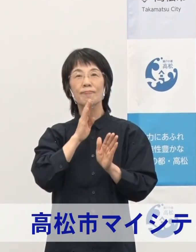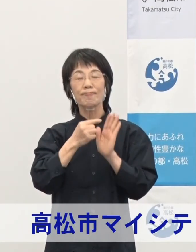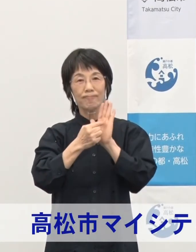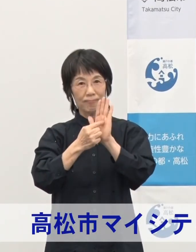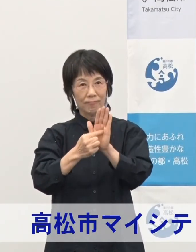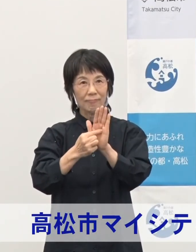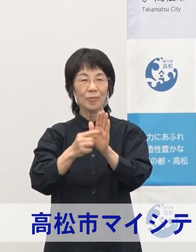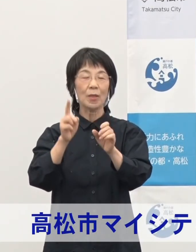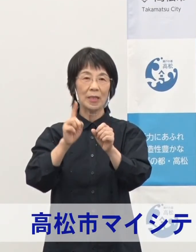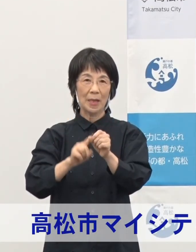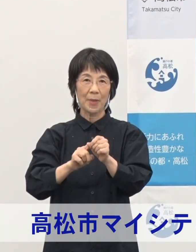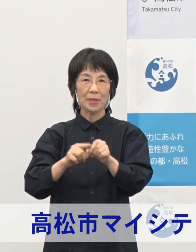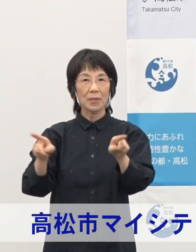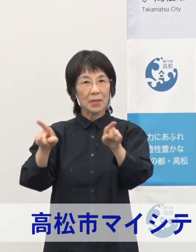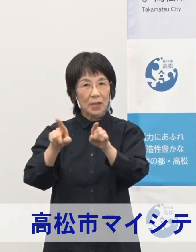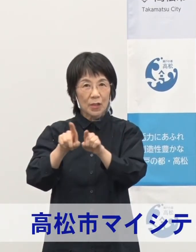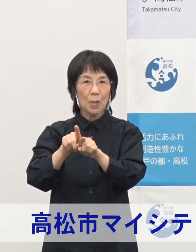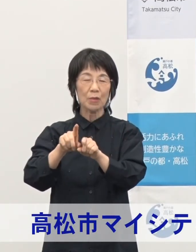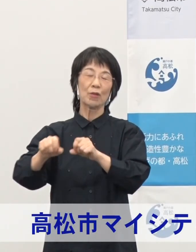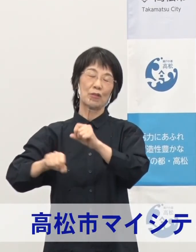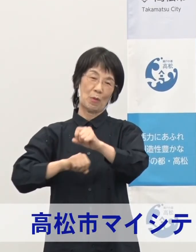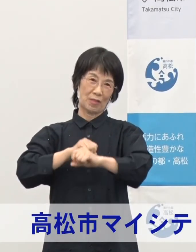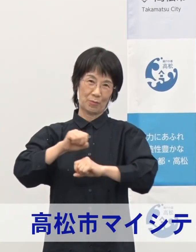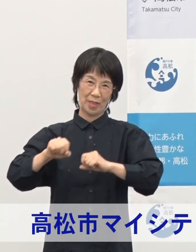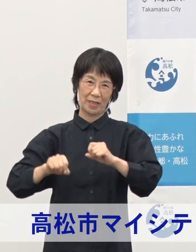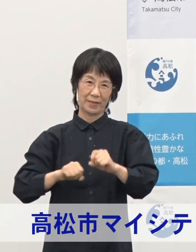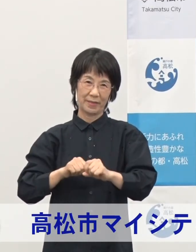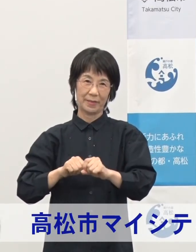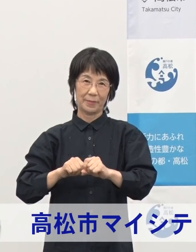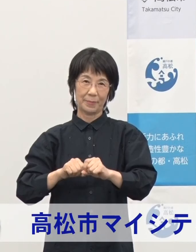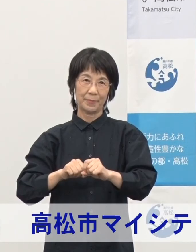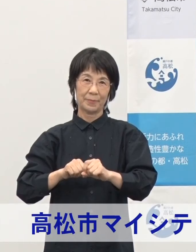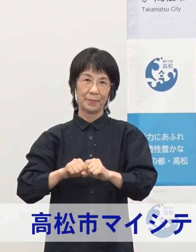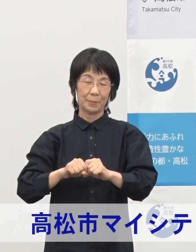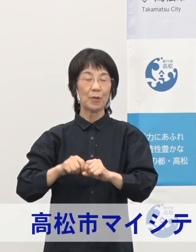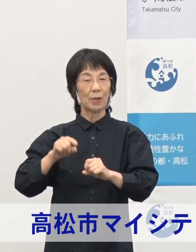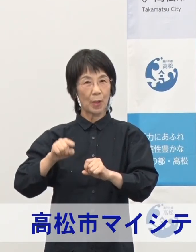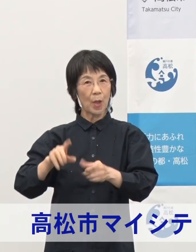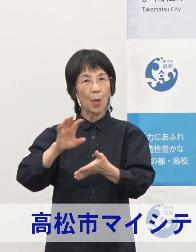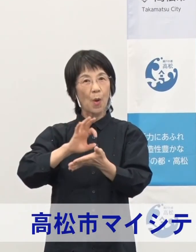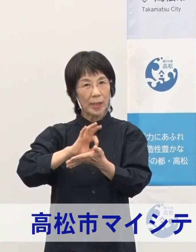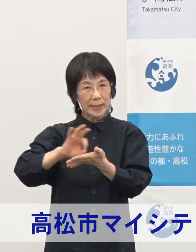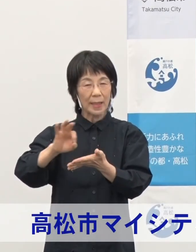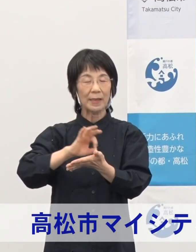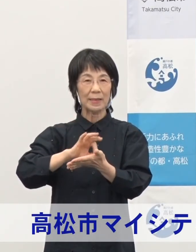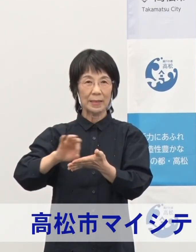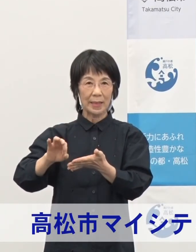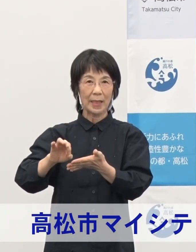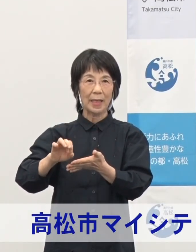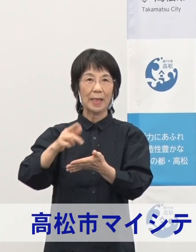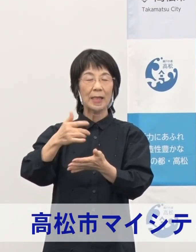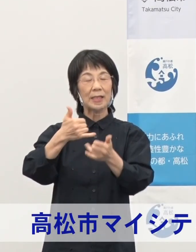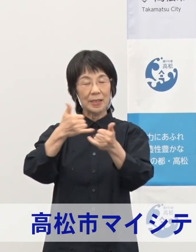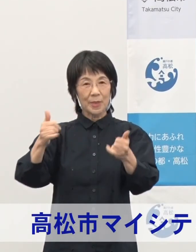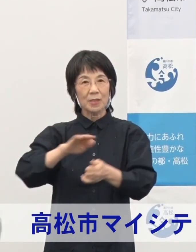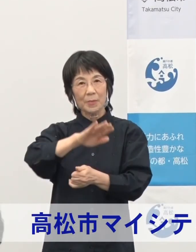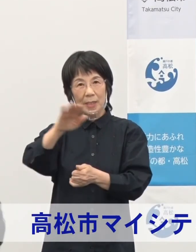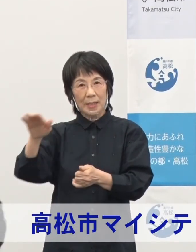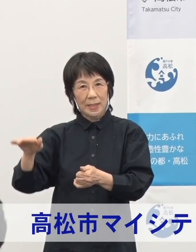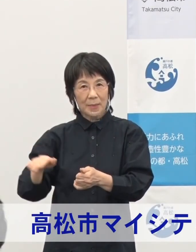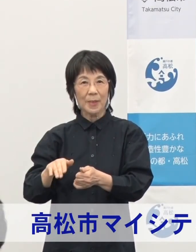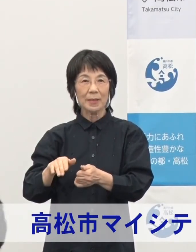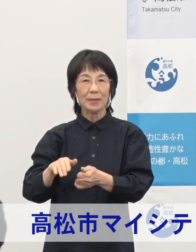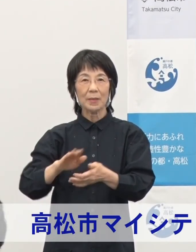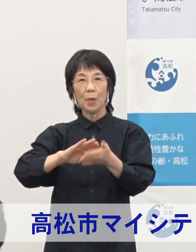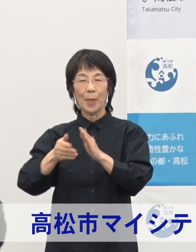の取り組みでございますこのようなシステムを使って市民との協働のまちづくりをしていきたいという